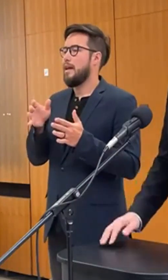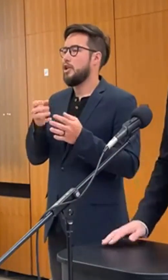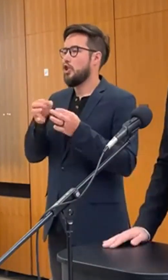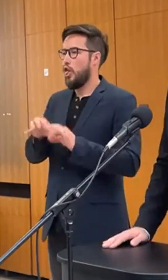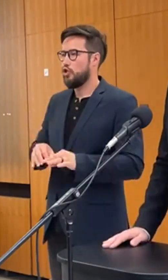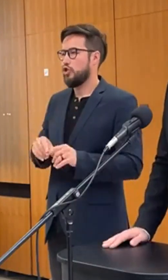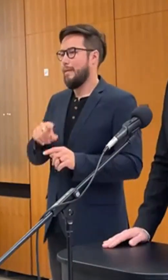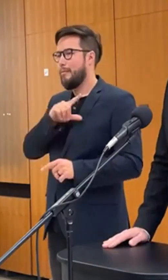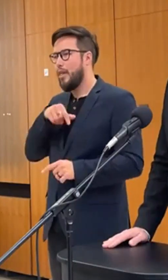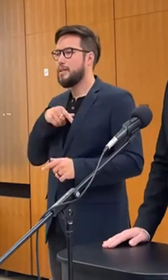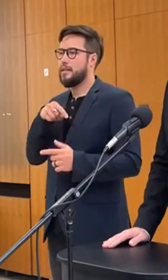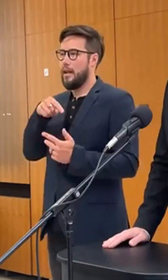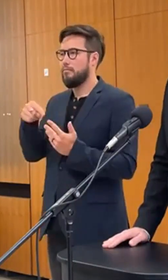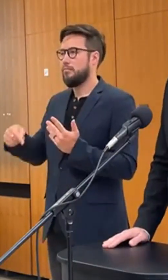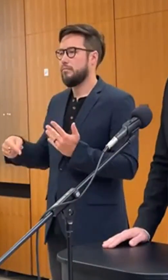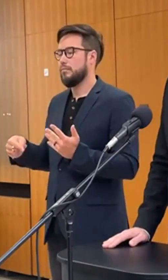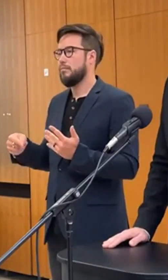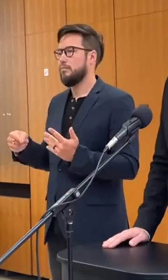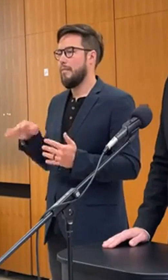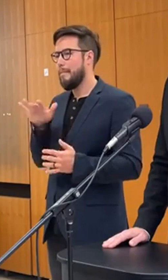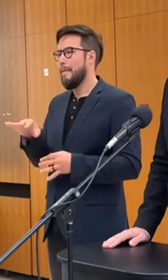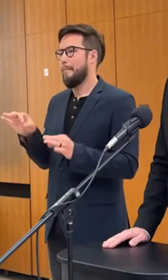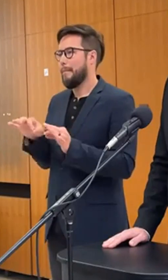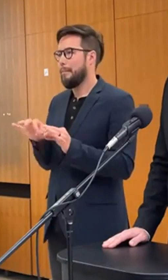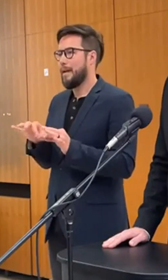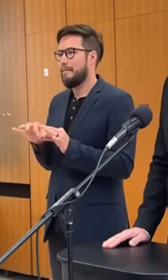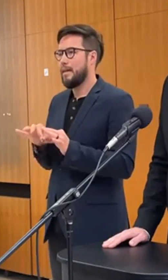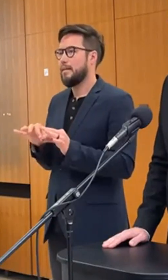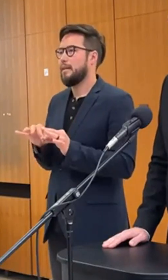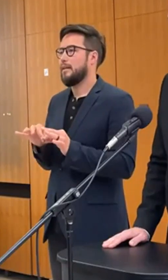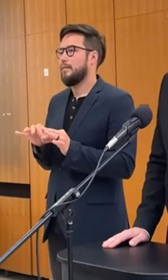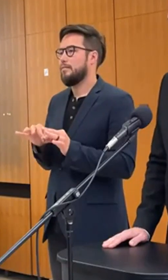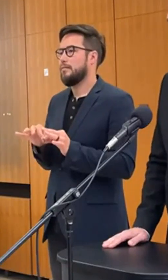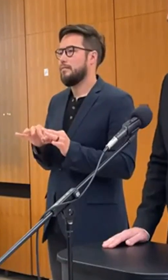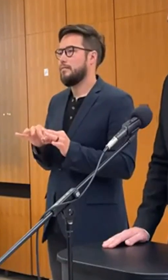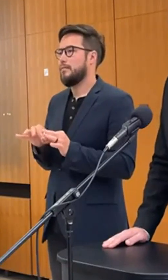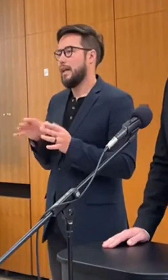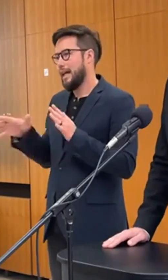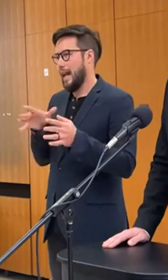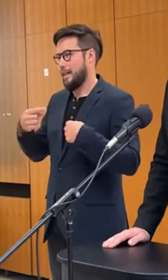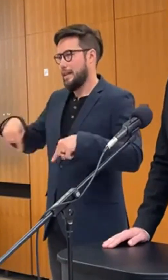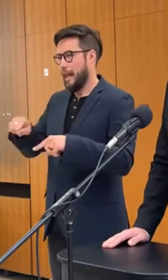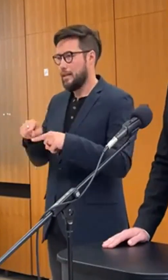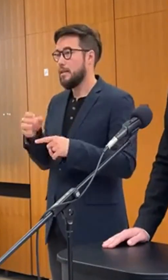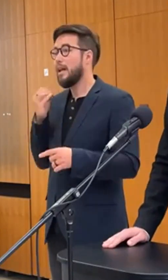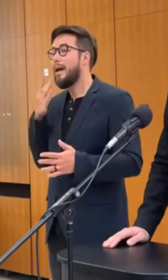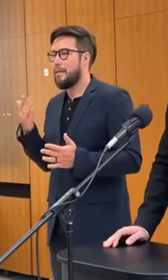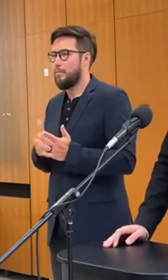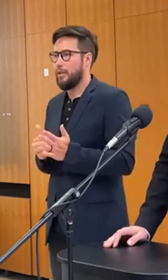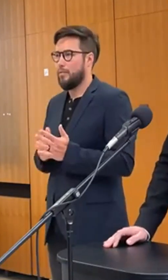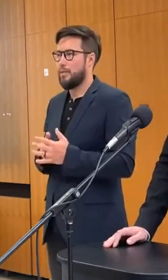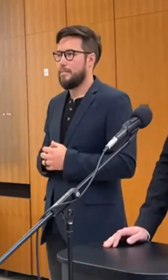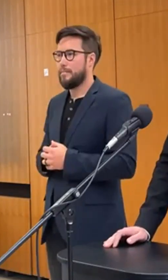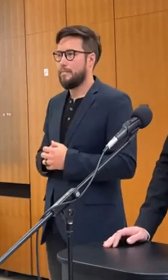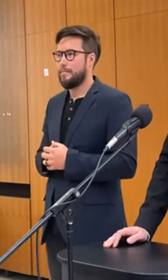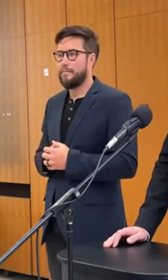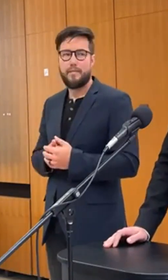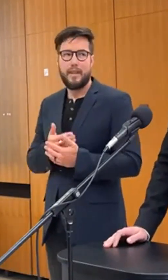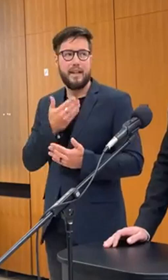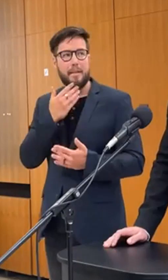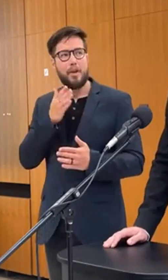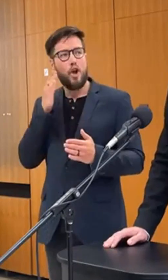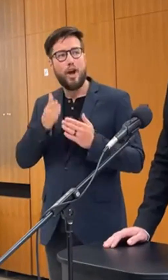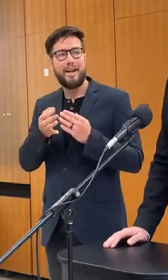ozbrojené zbory a tak ďalej majú pripravené a sú pripravení nás chrániť, keď to bude treba. Takže nemáte nejaké